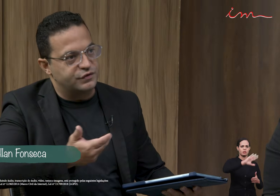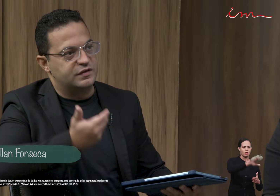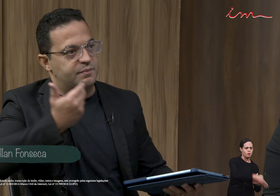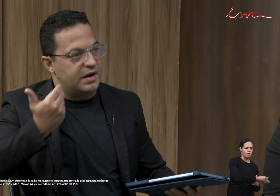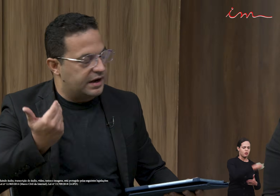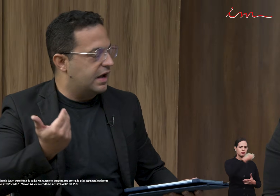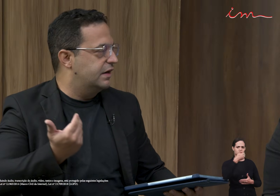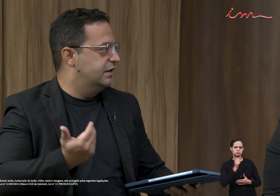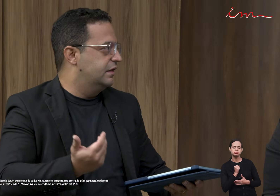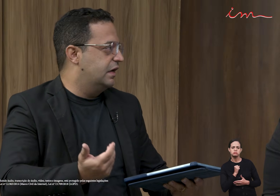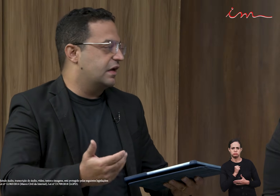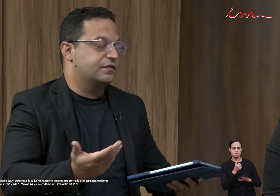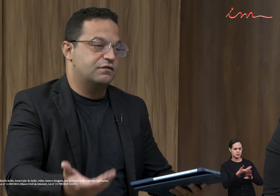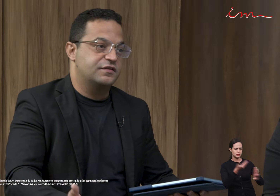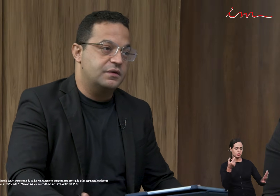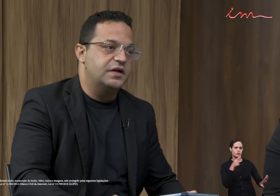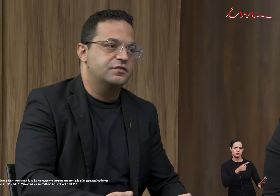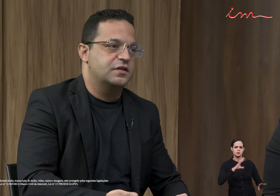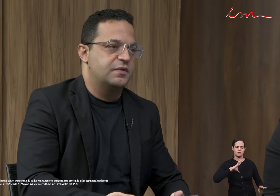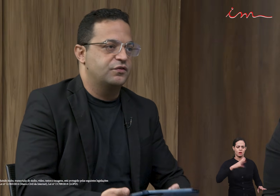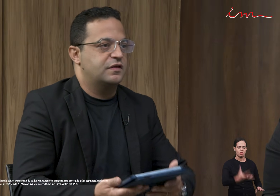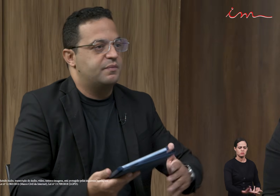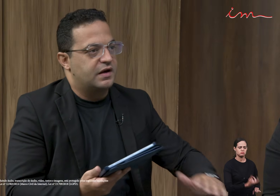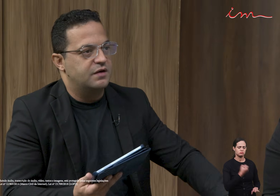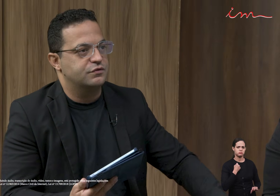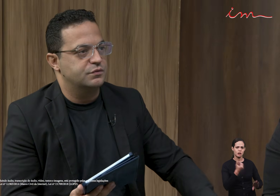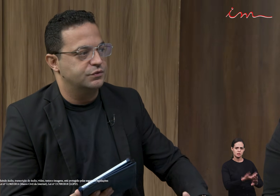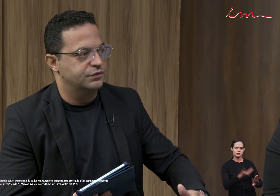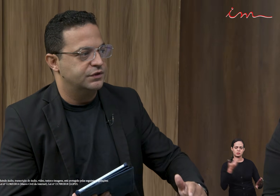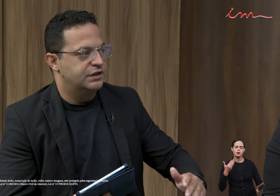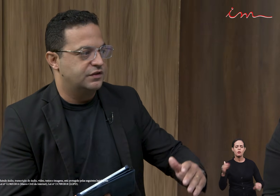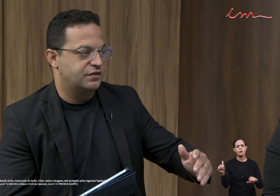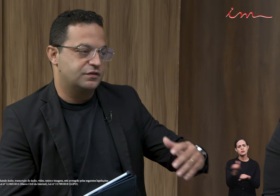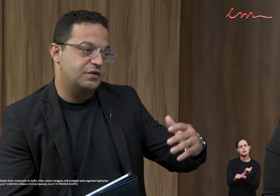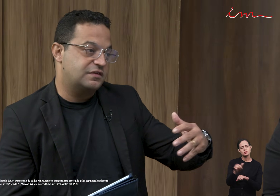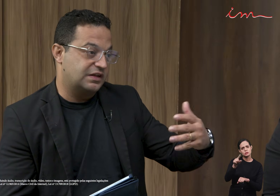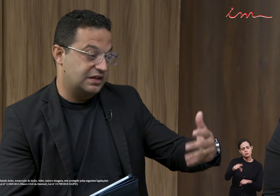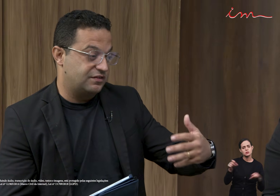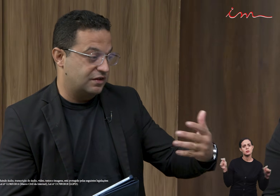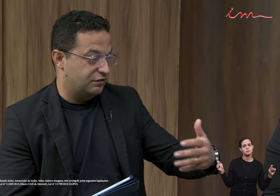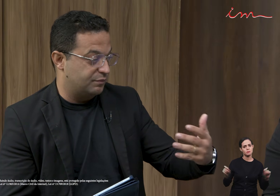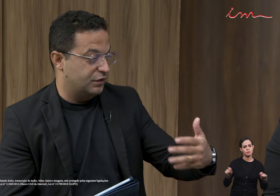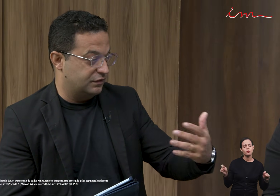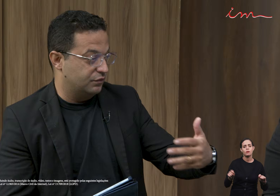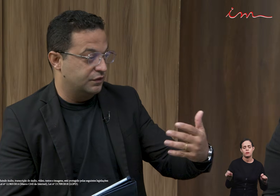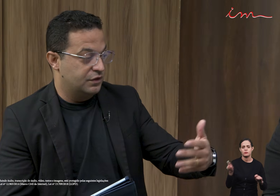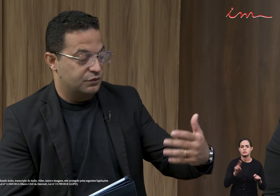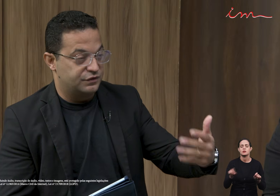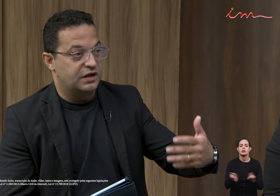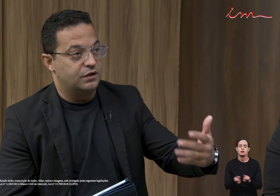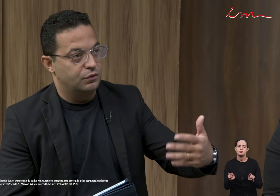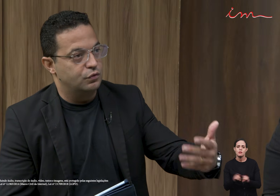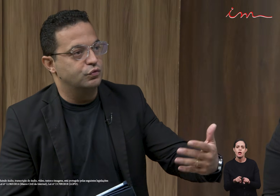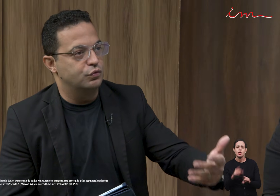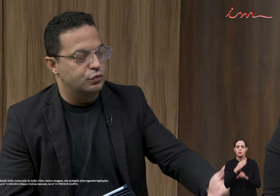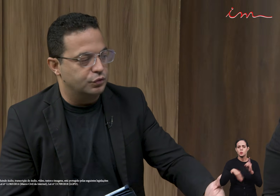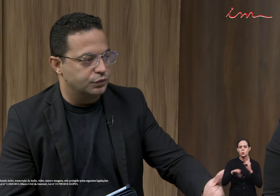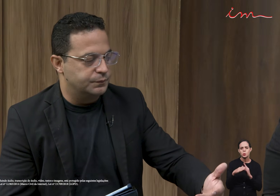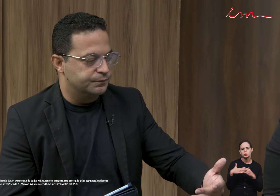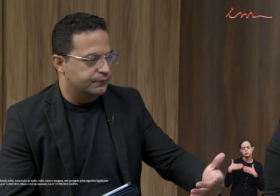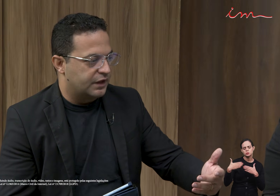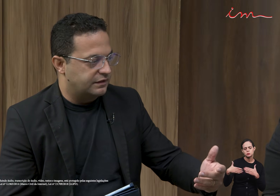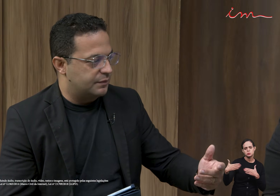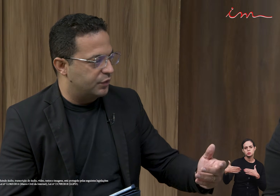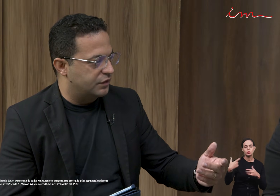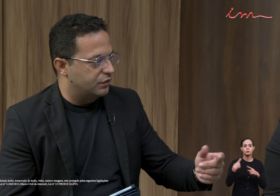tirou do mundo, separar, né? Que a salvação é isso também, nos separarmos do mundo. Então, assim, são estratégias que a gente pode ser usada ao longo de um